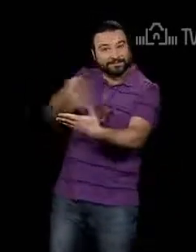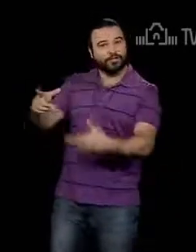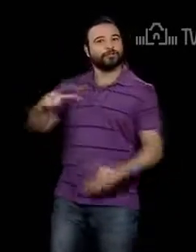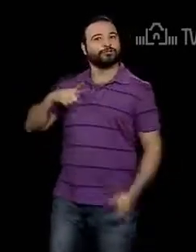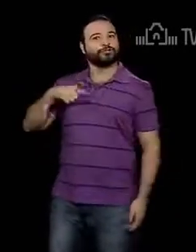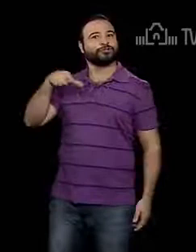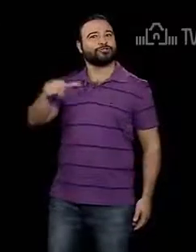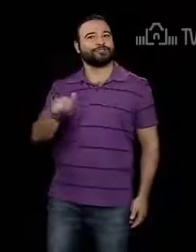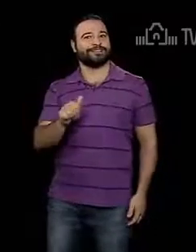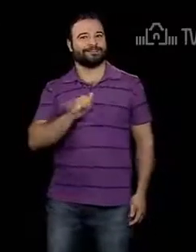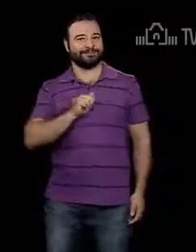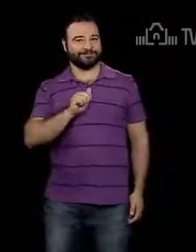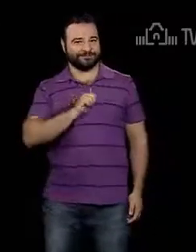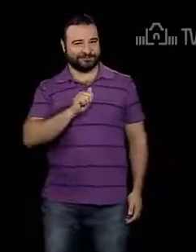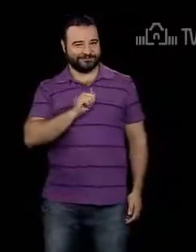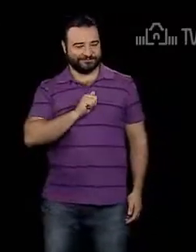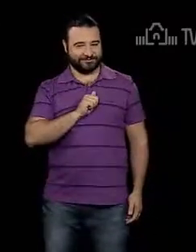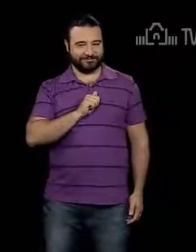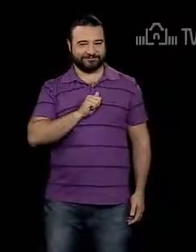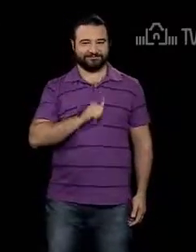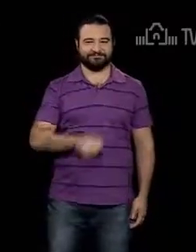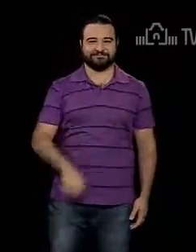havia acabado de entrar para o currículo.